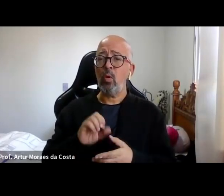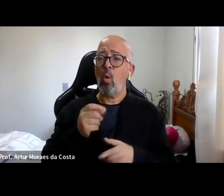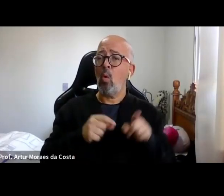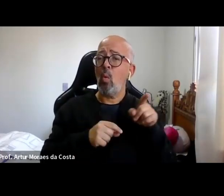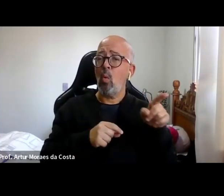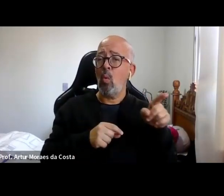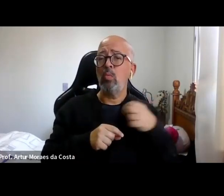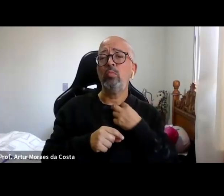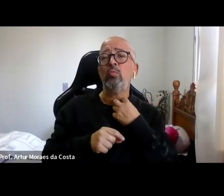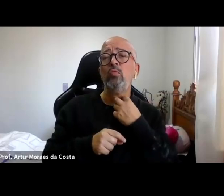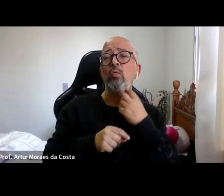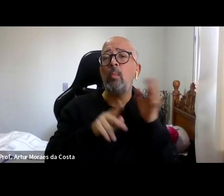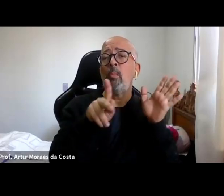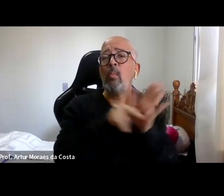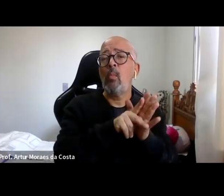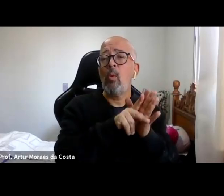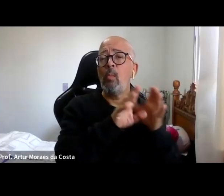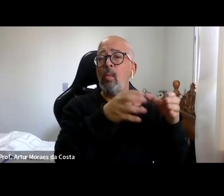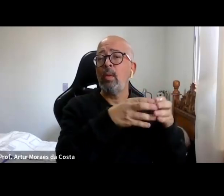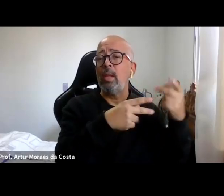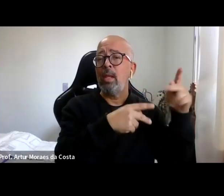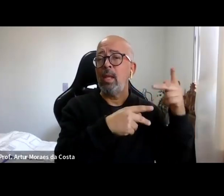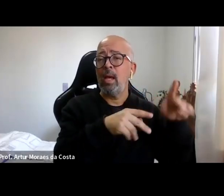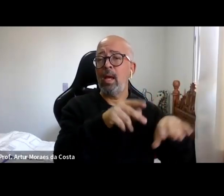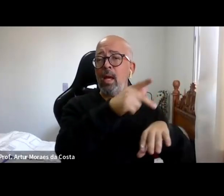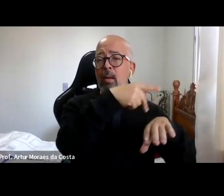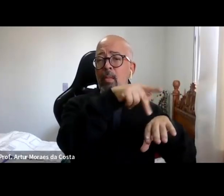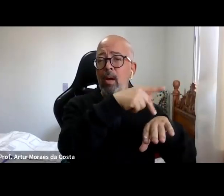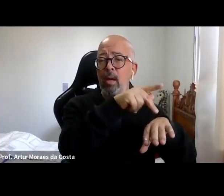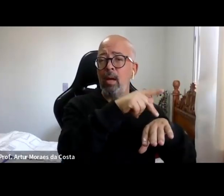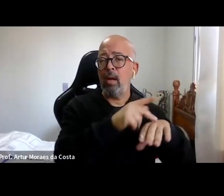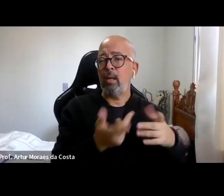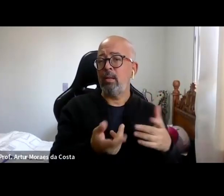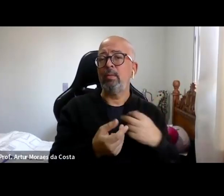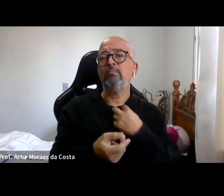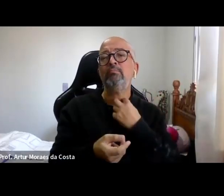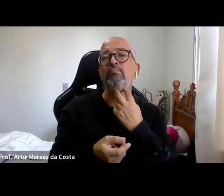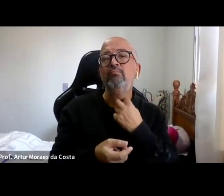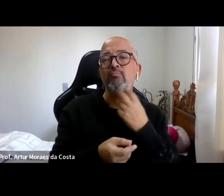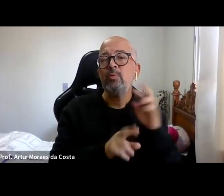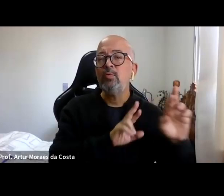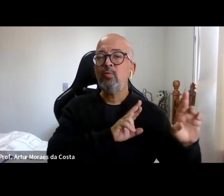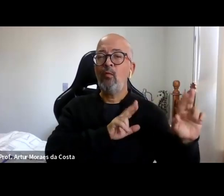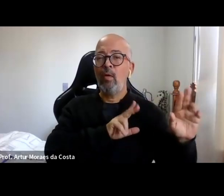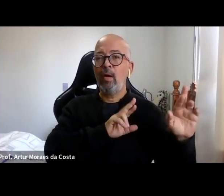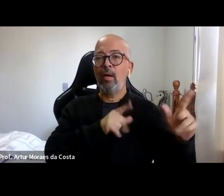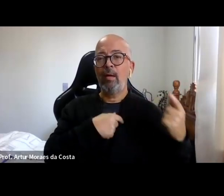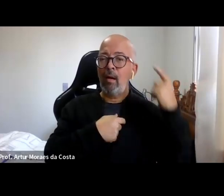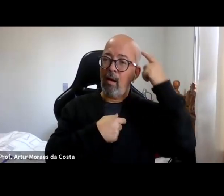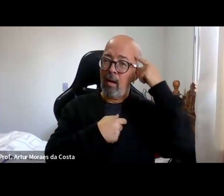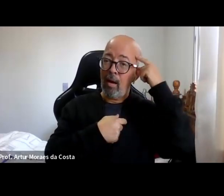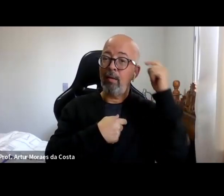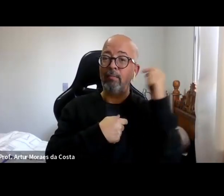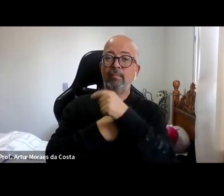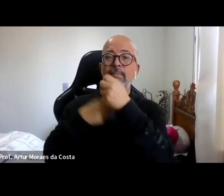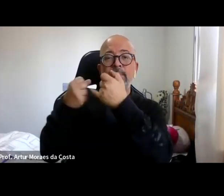persona que habla en francés y que habla en español y bueno yo tendría que también eh darlo a conocer no